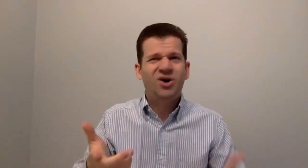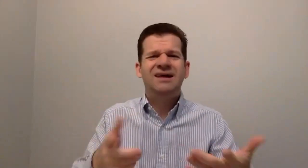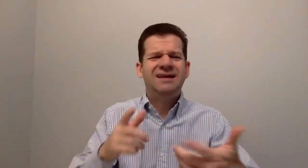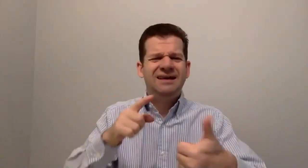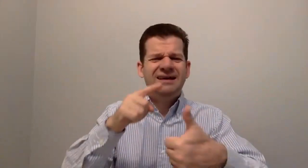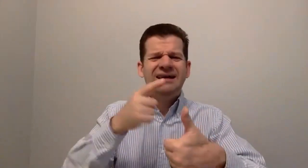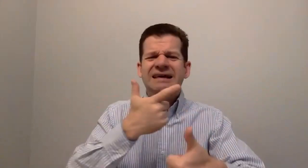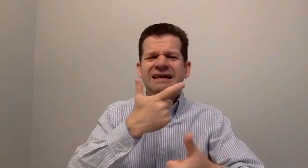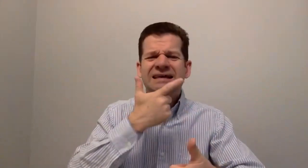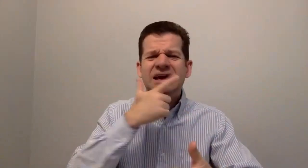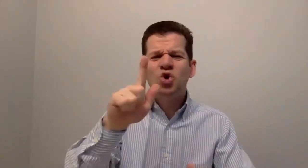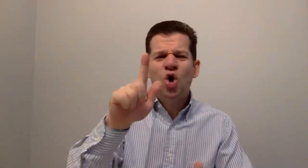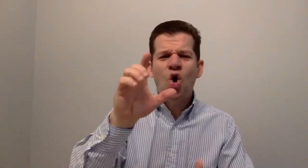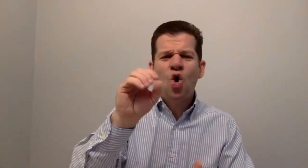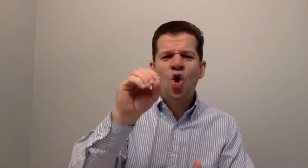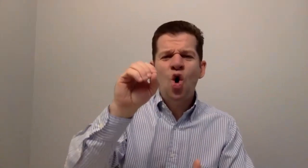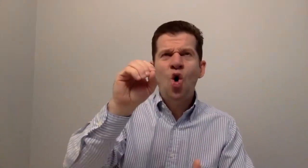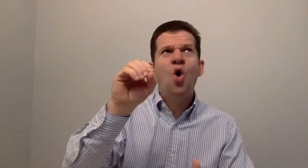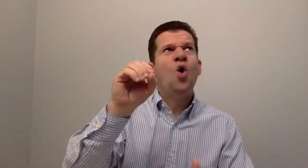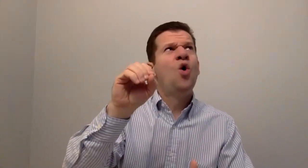Olha, queijo